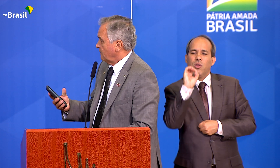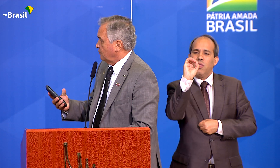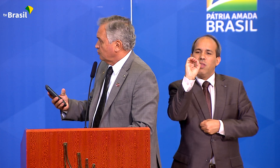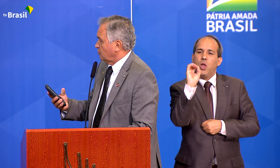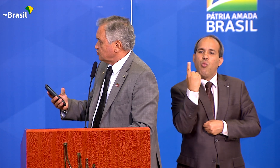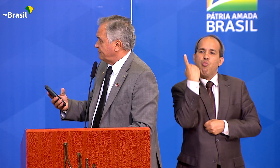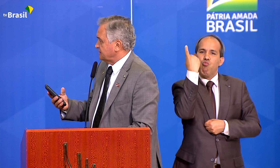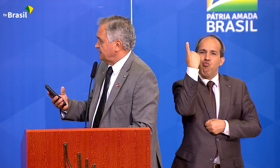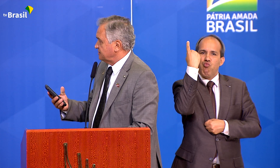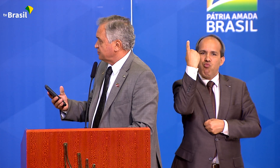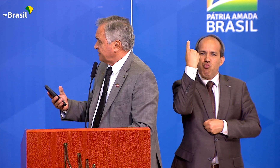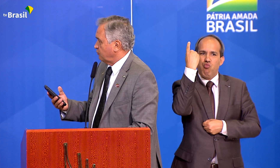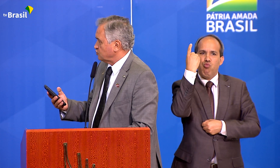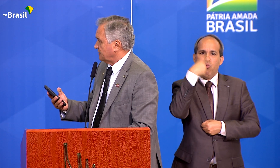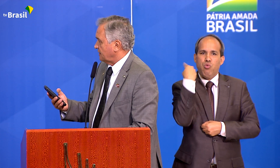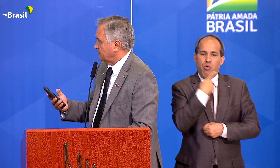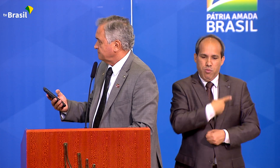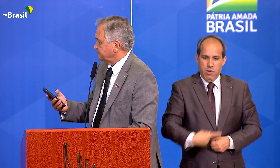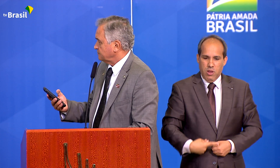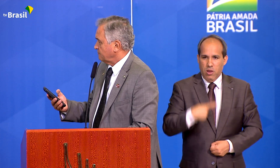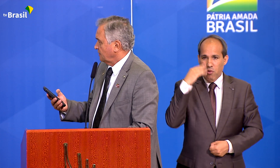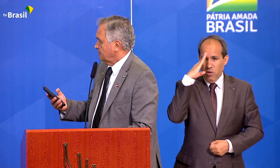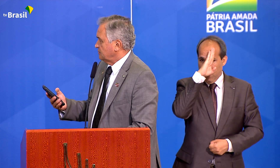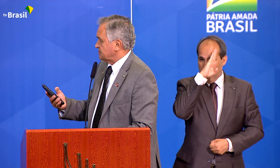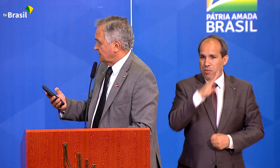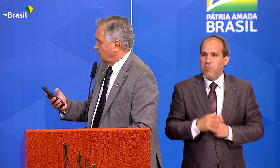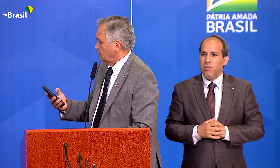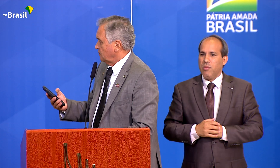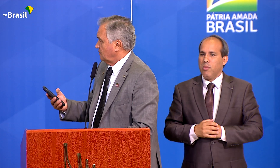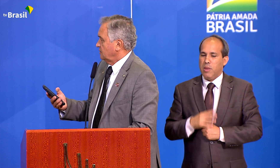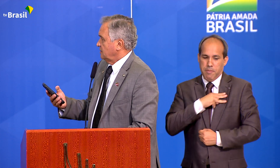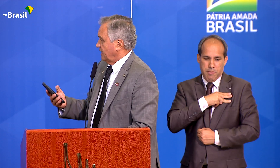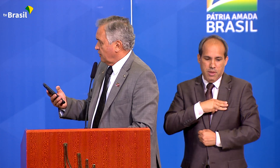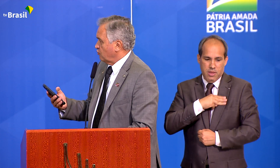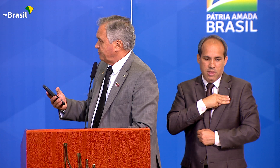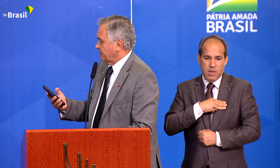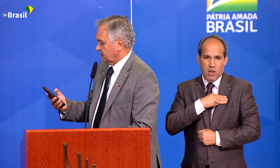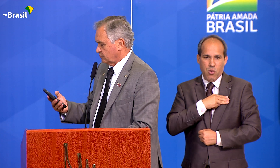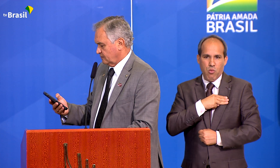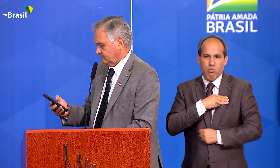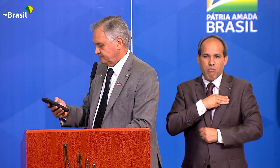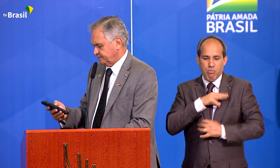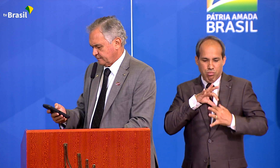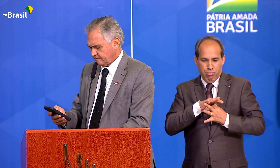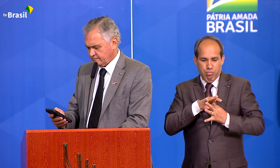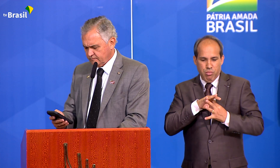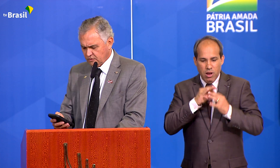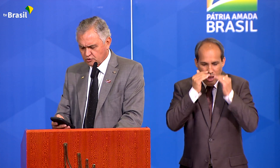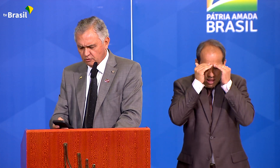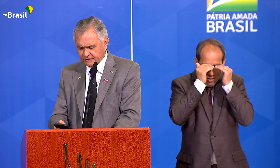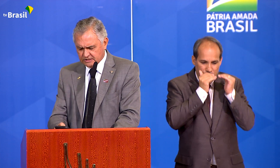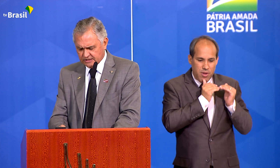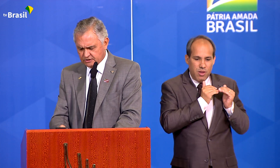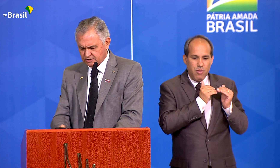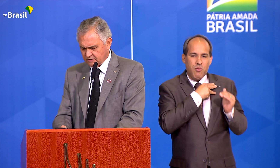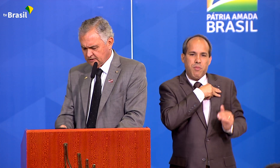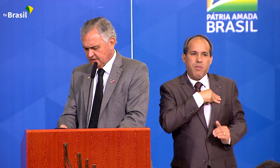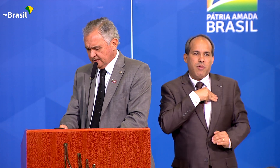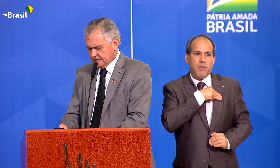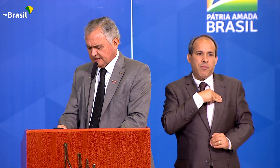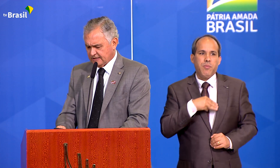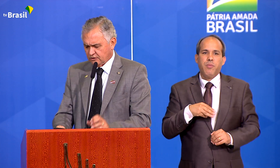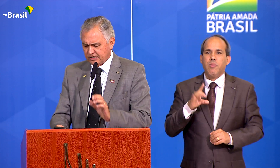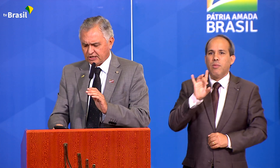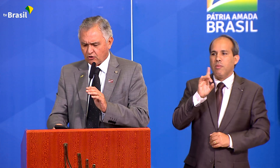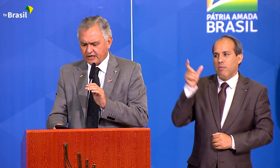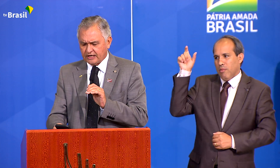01 o nosso Presidente Jair bolsonaro Missão em comprimento o senhor presidente